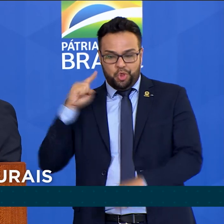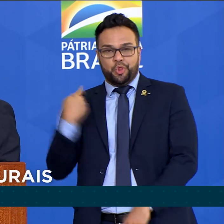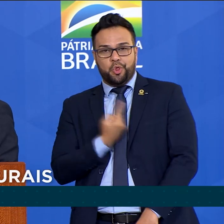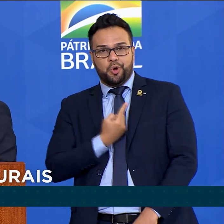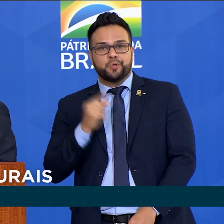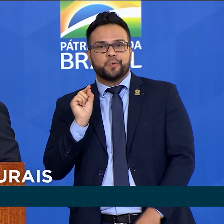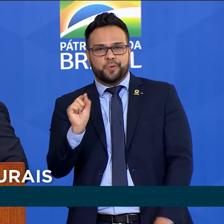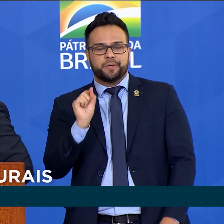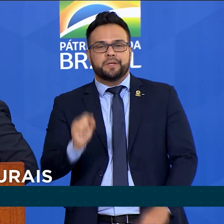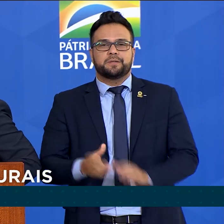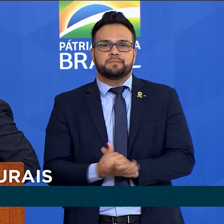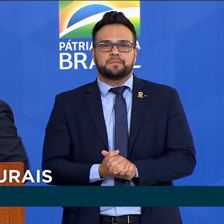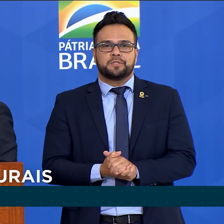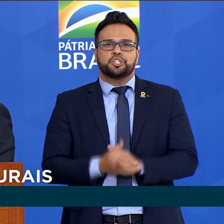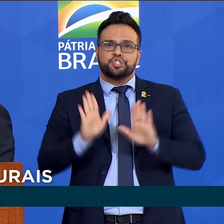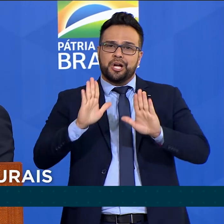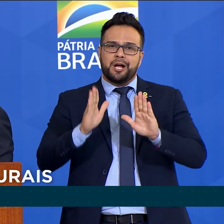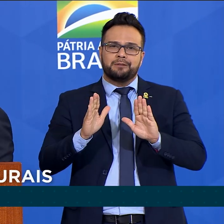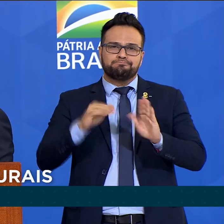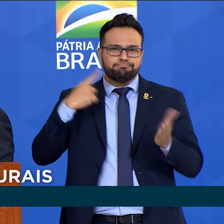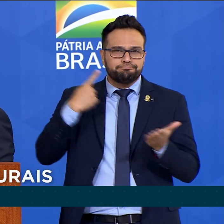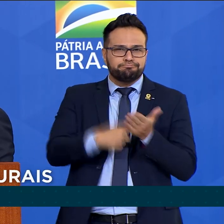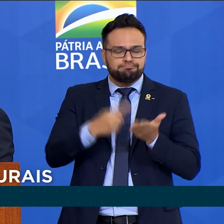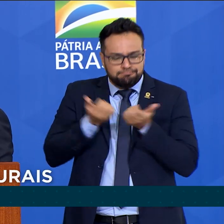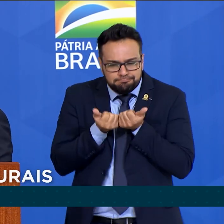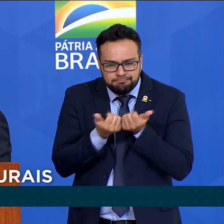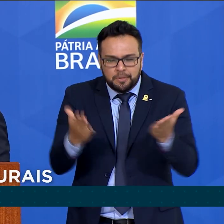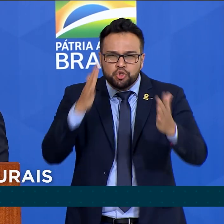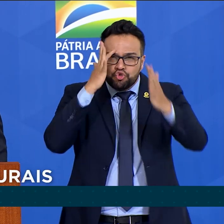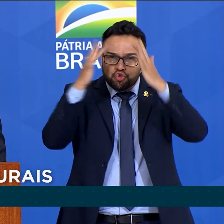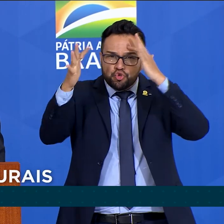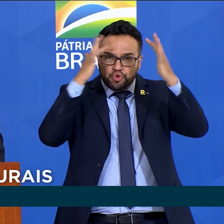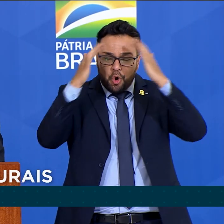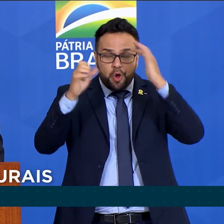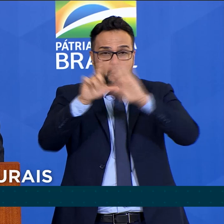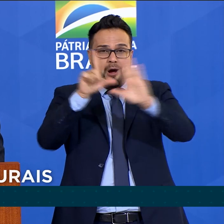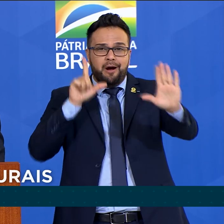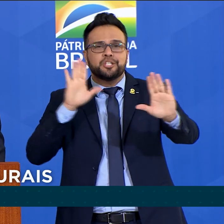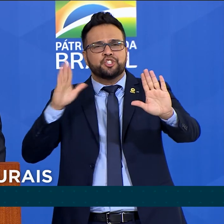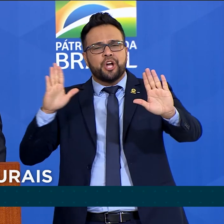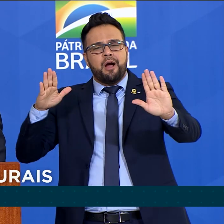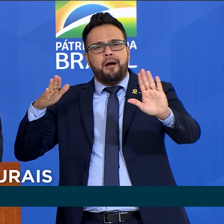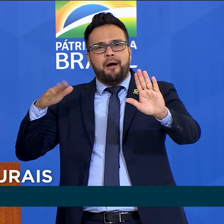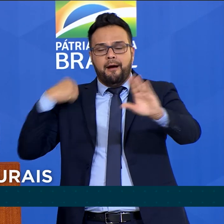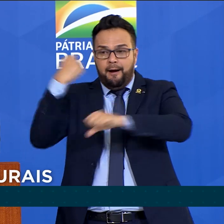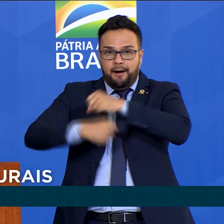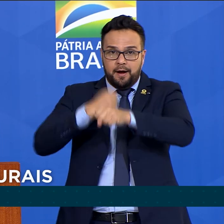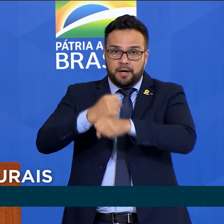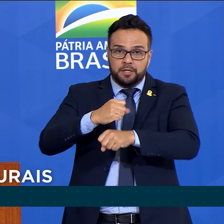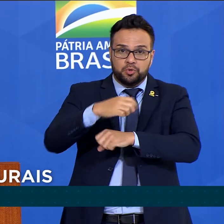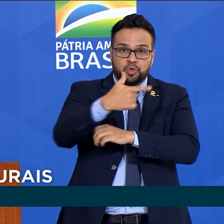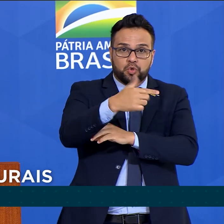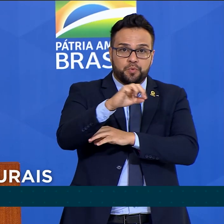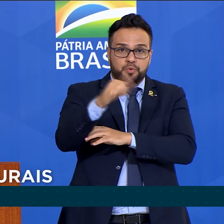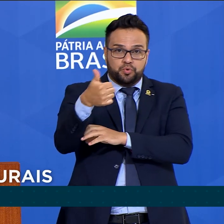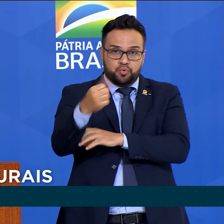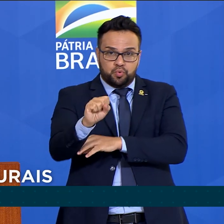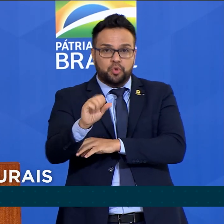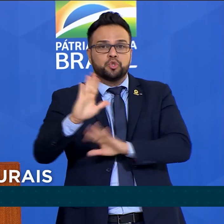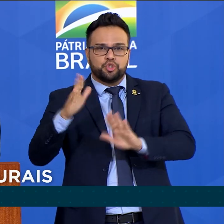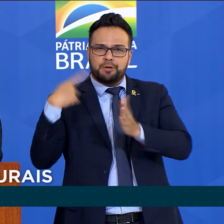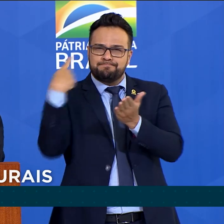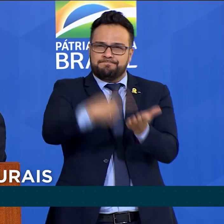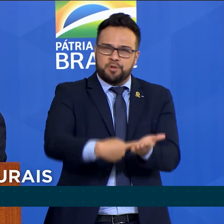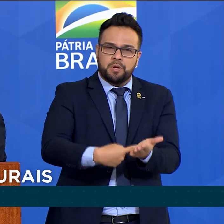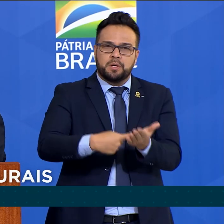aí o sonho que foi dividido por todos nós ao longo do ano de 2018, general